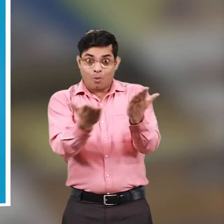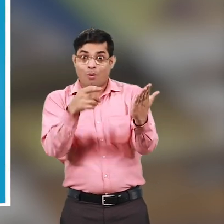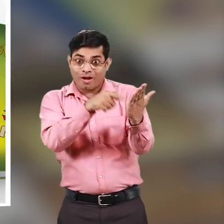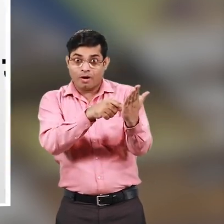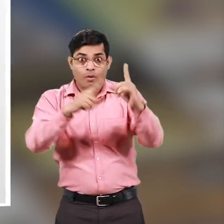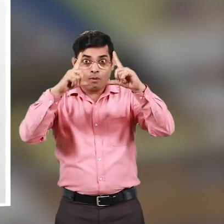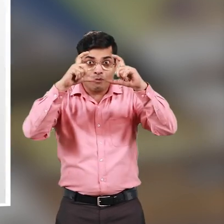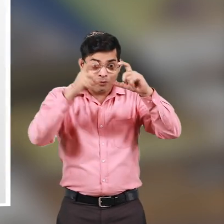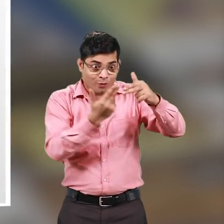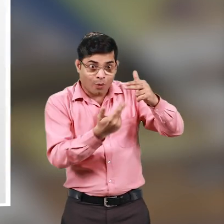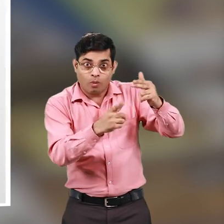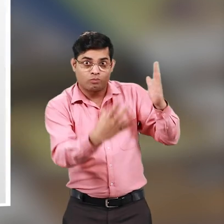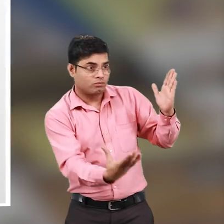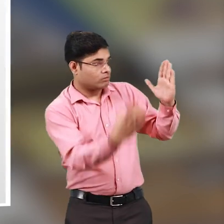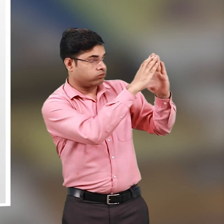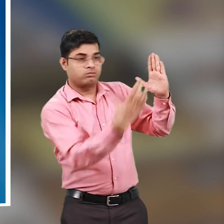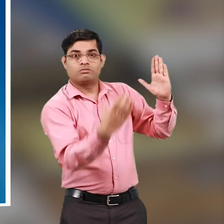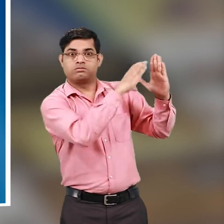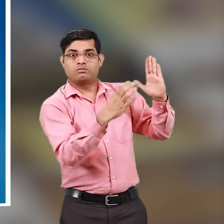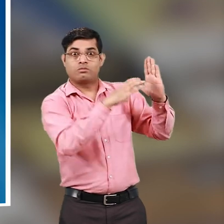इवं रुची कर हो इसलिए इसमें आडियो,